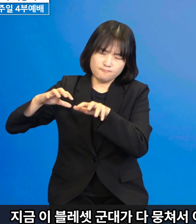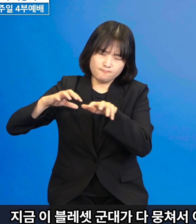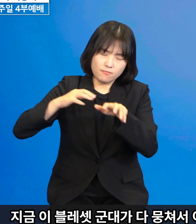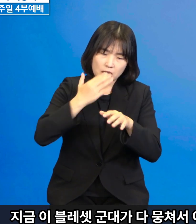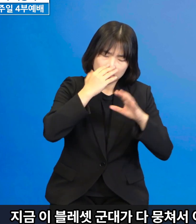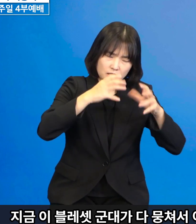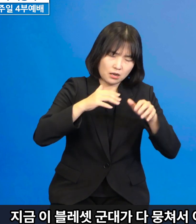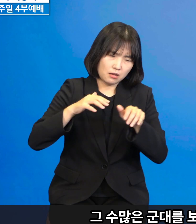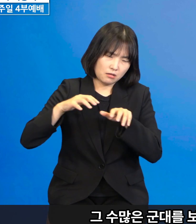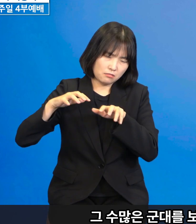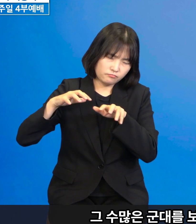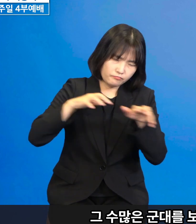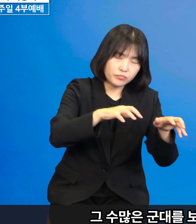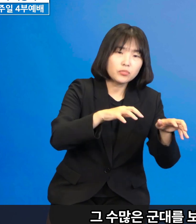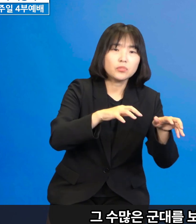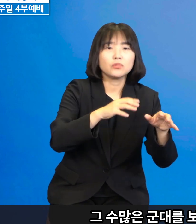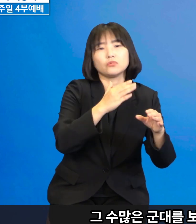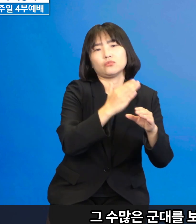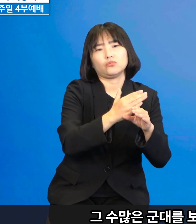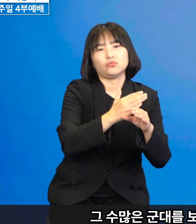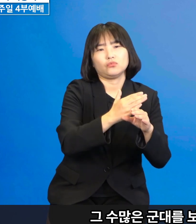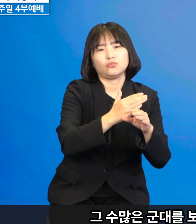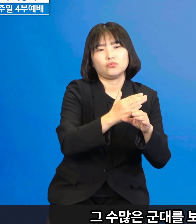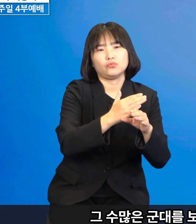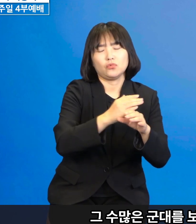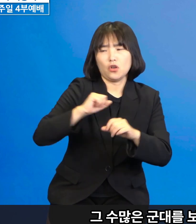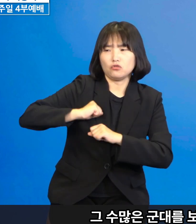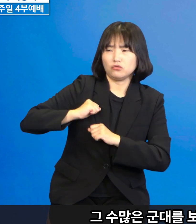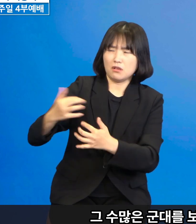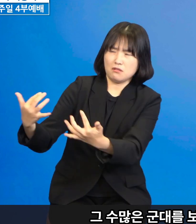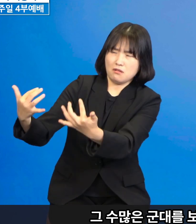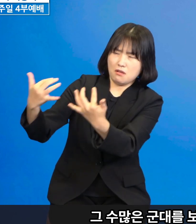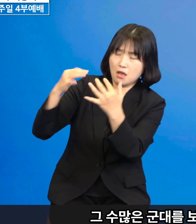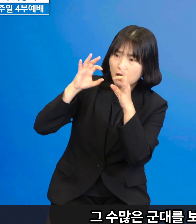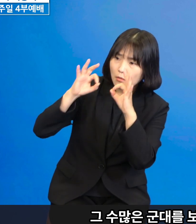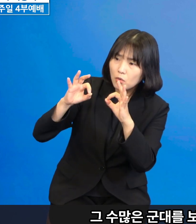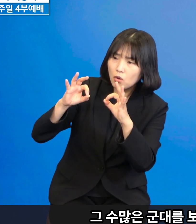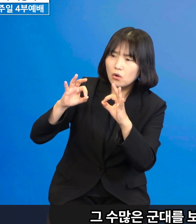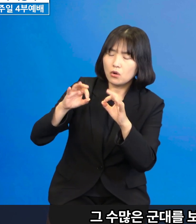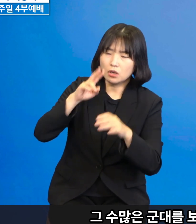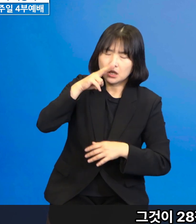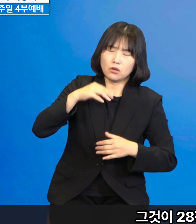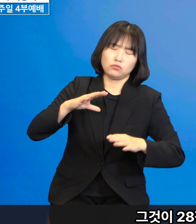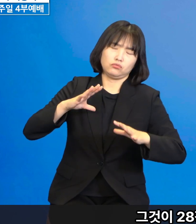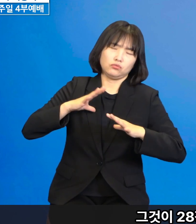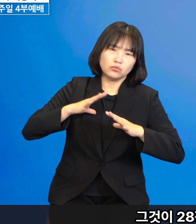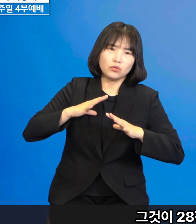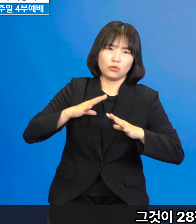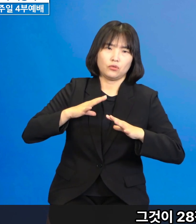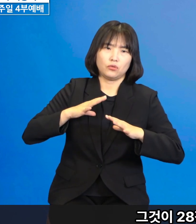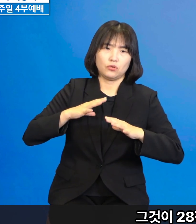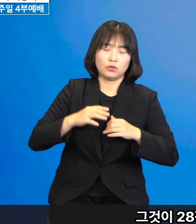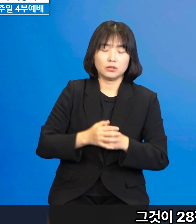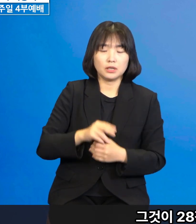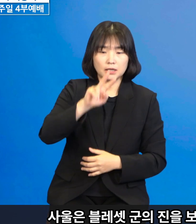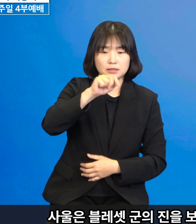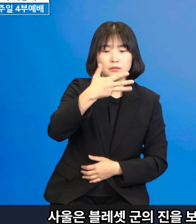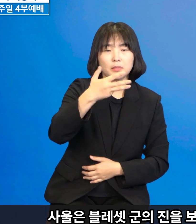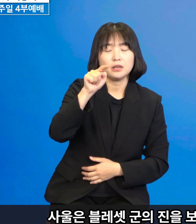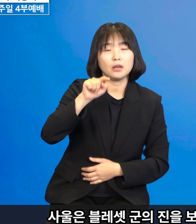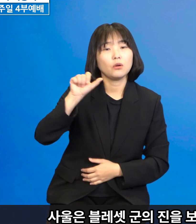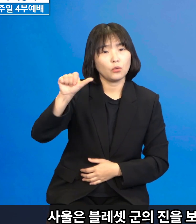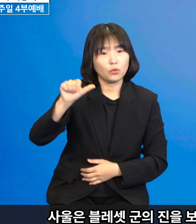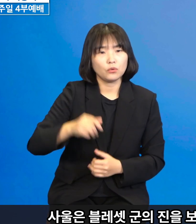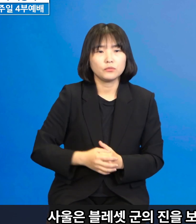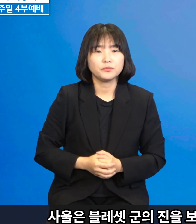공격하려고 쳐들어왔거든요. 그 수많은 군대를 보고 사울은 두려워합니다. 그것이 28장 5절에 나와요.